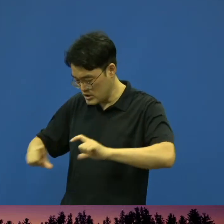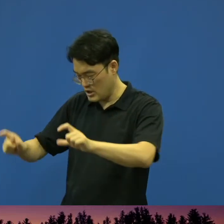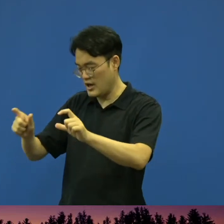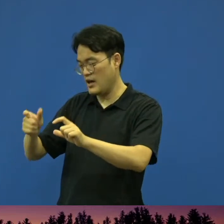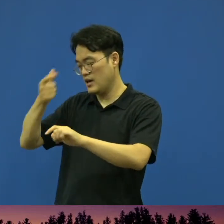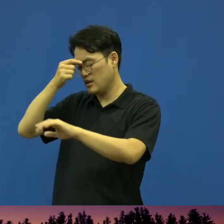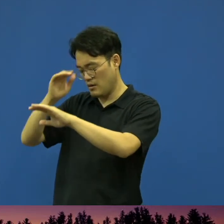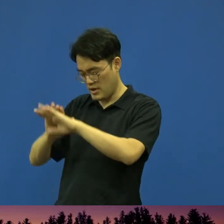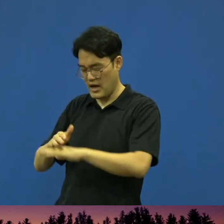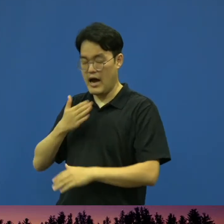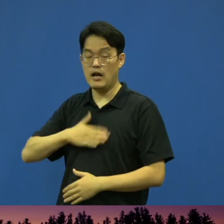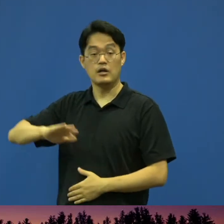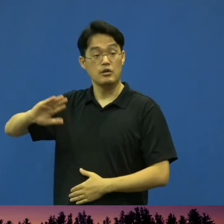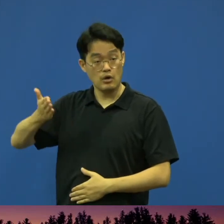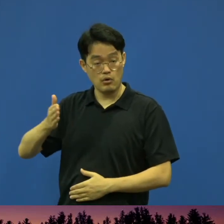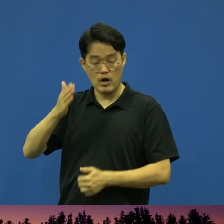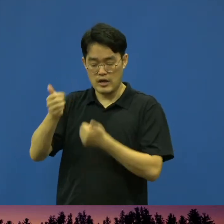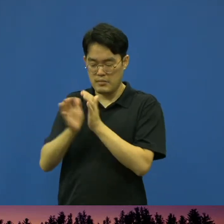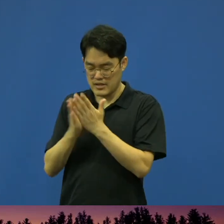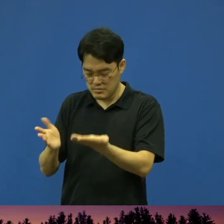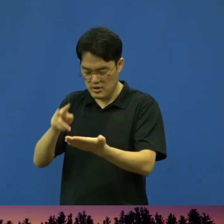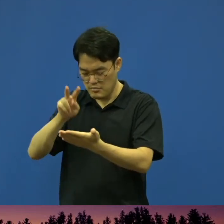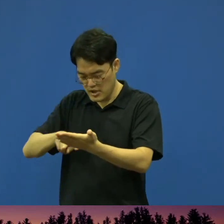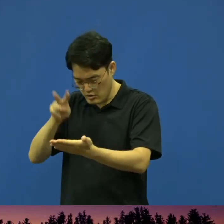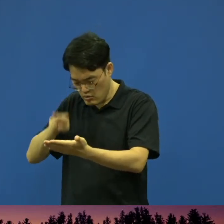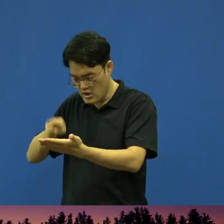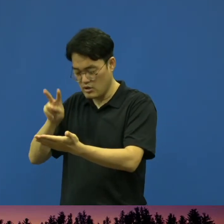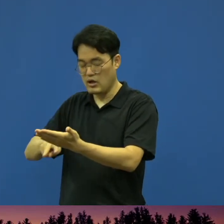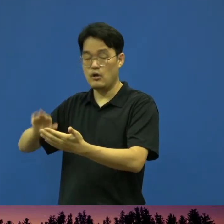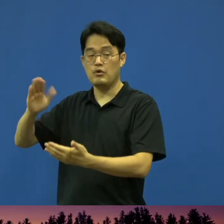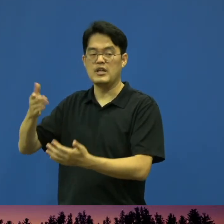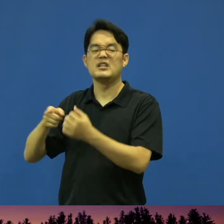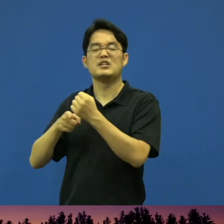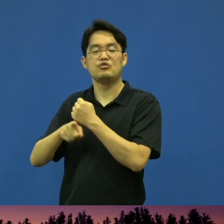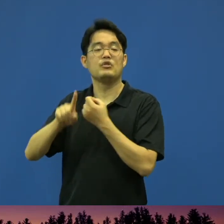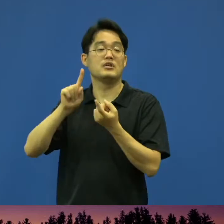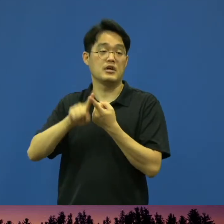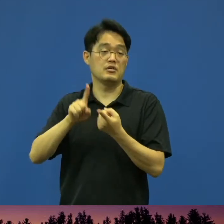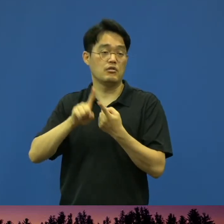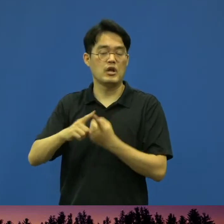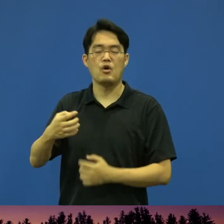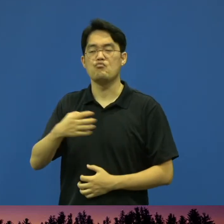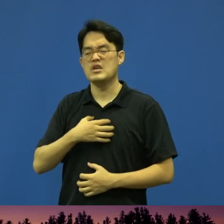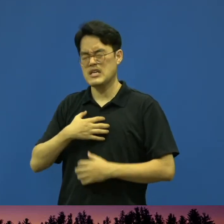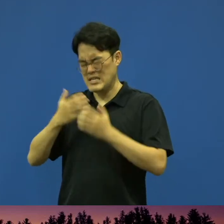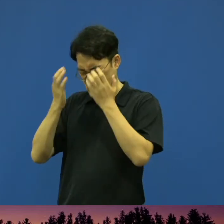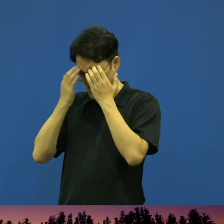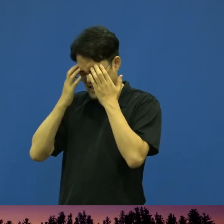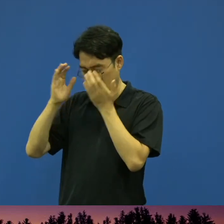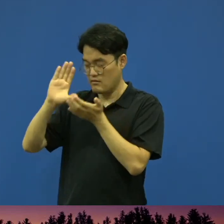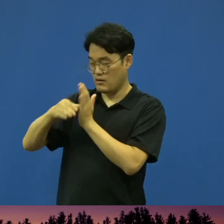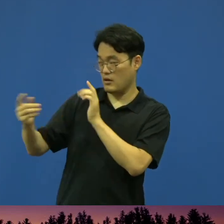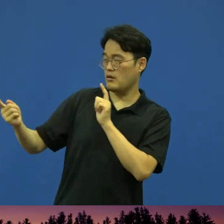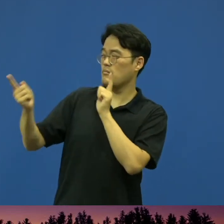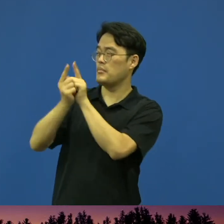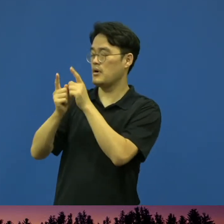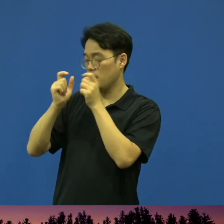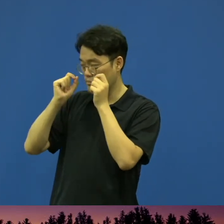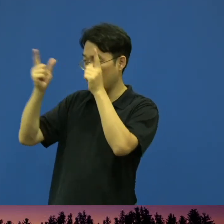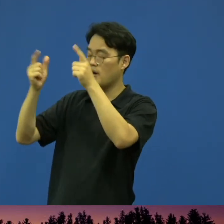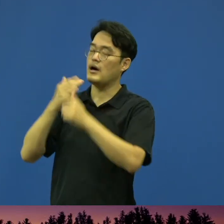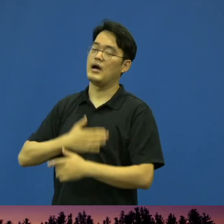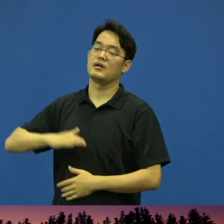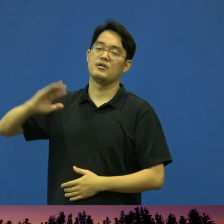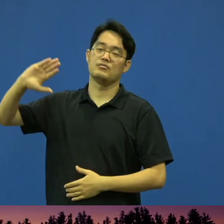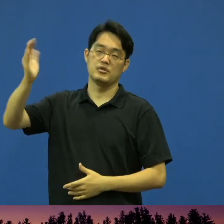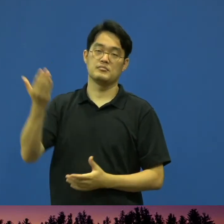되었습니다. 말씀을 펴고 시간을 내서 말씀을 읽어야 되는 그 이유를 여러분 위기를 통하여서 알게